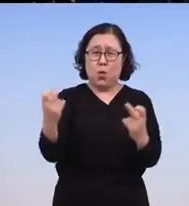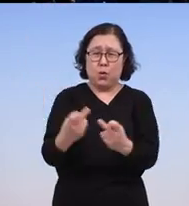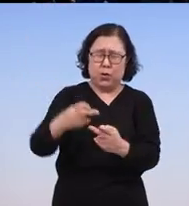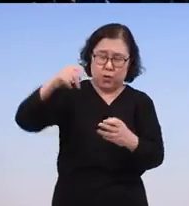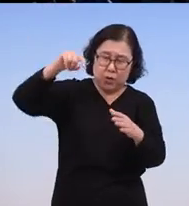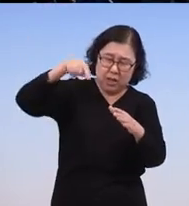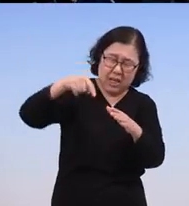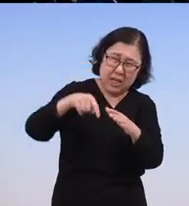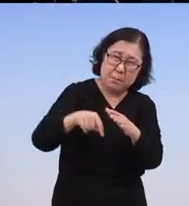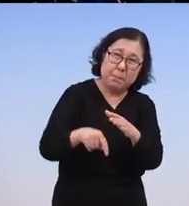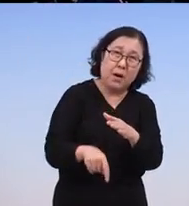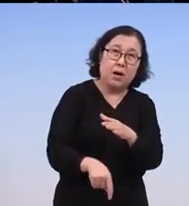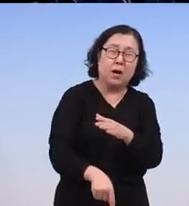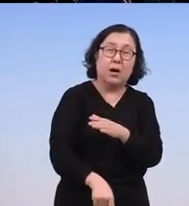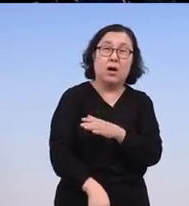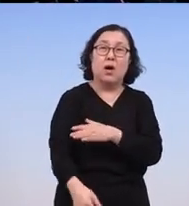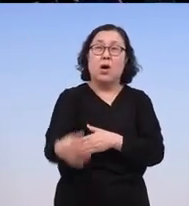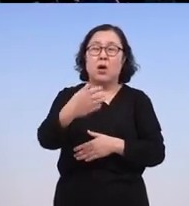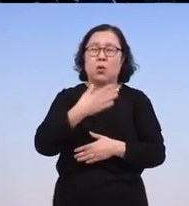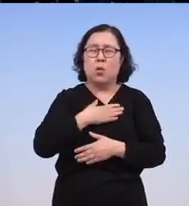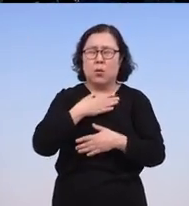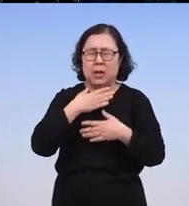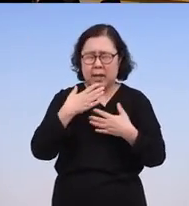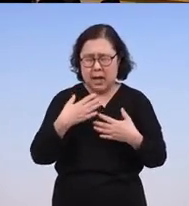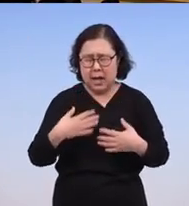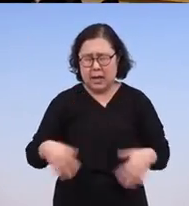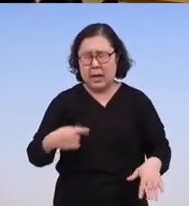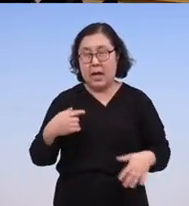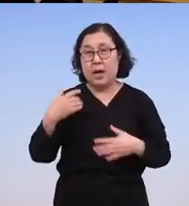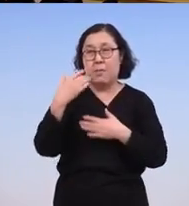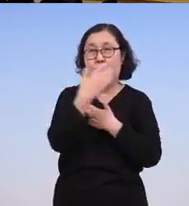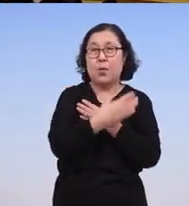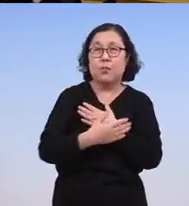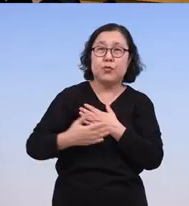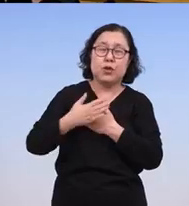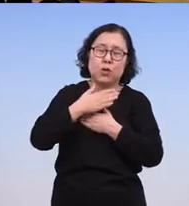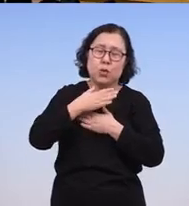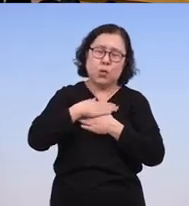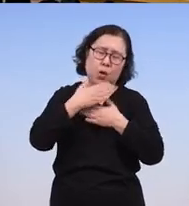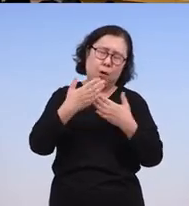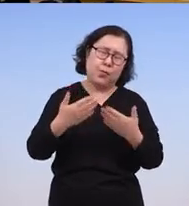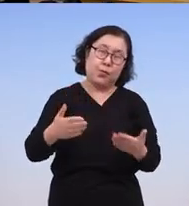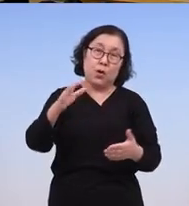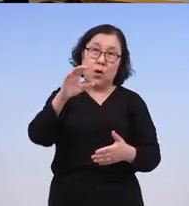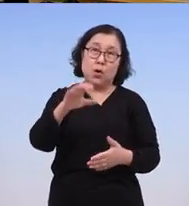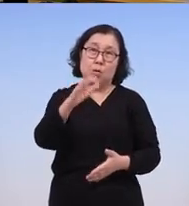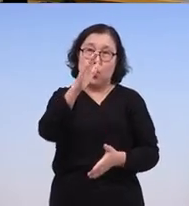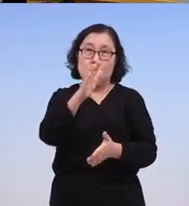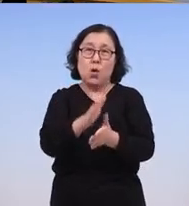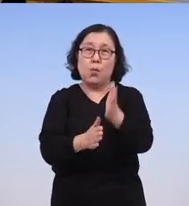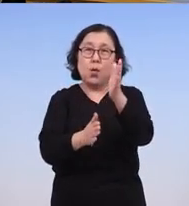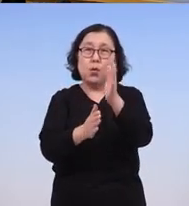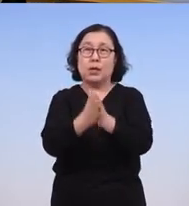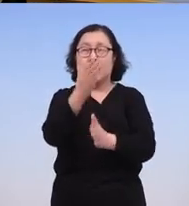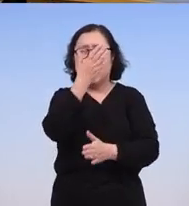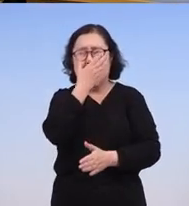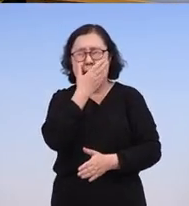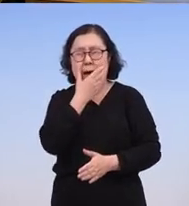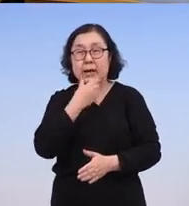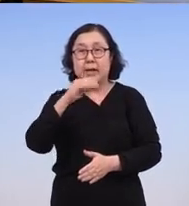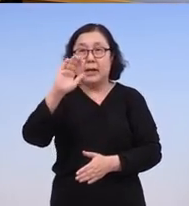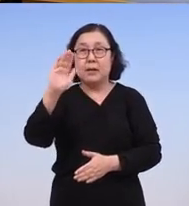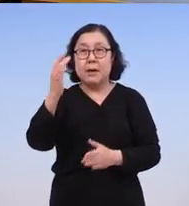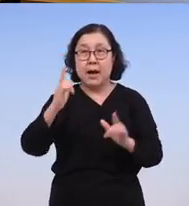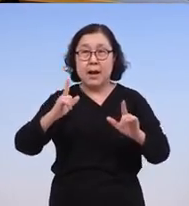산은 높고 고른 길 고난 나의 몸 쉴 곳 없어도